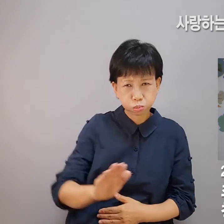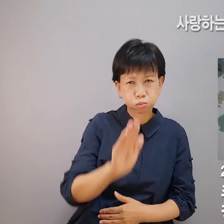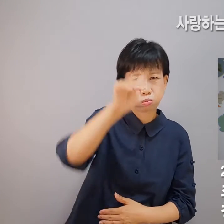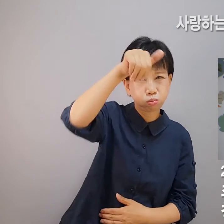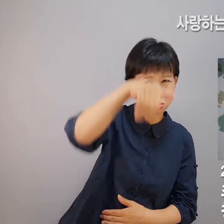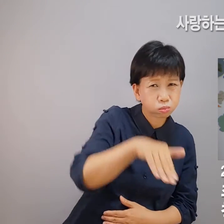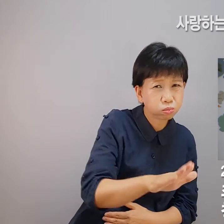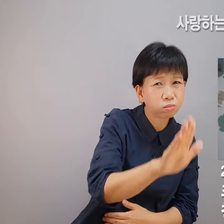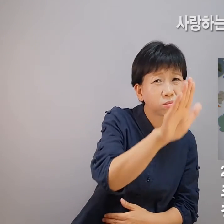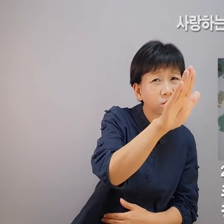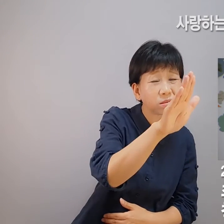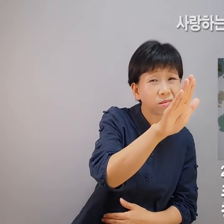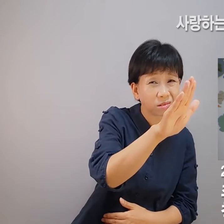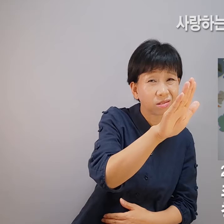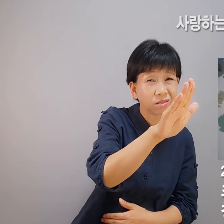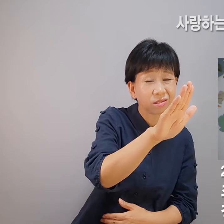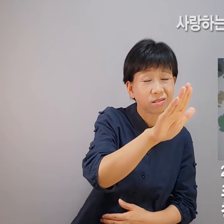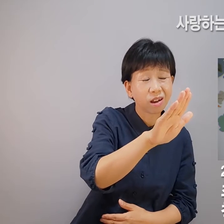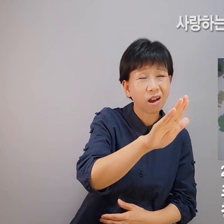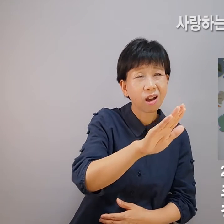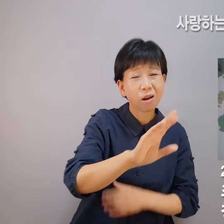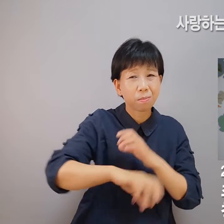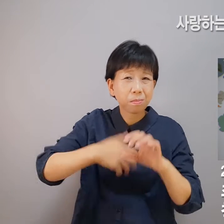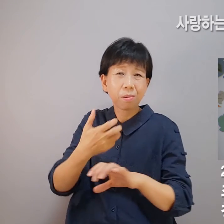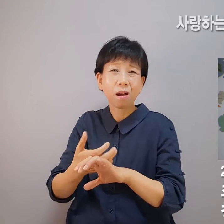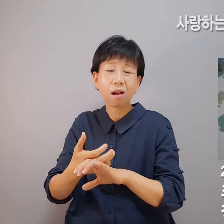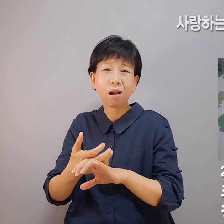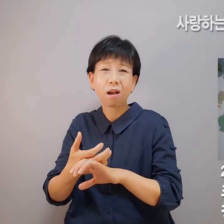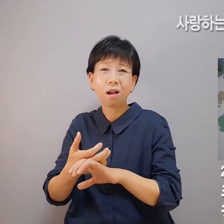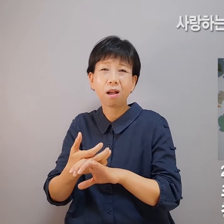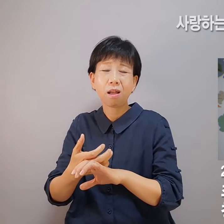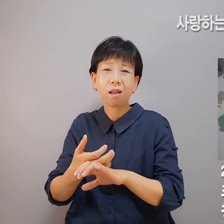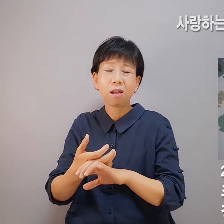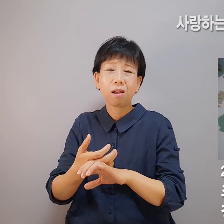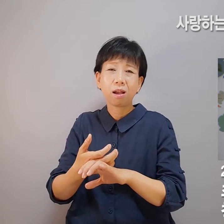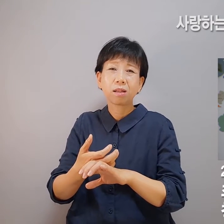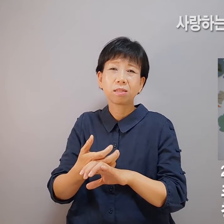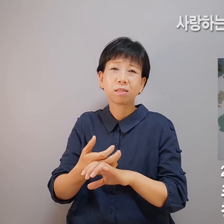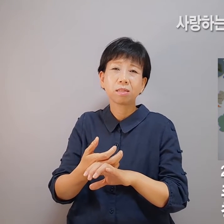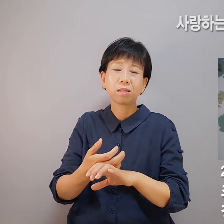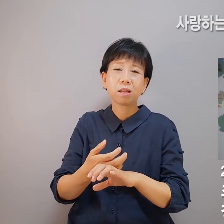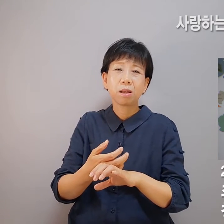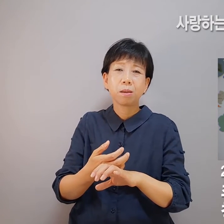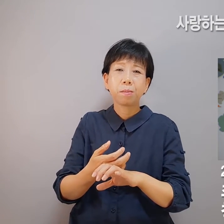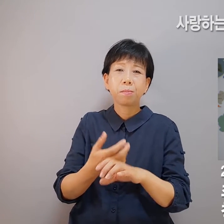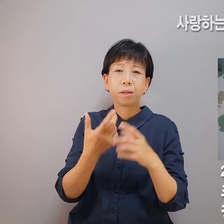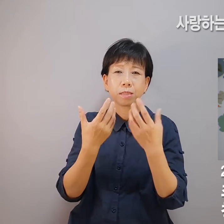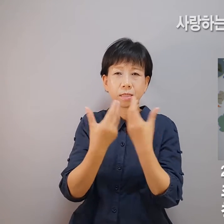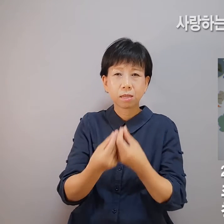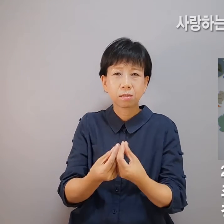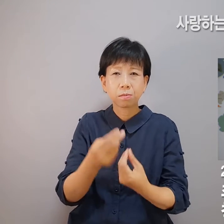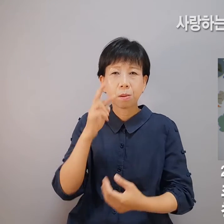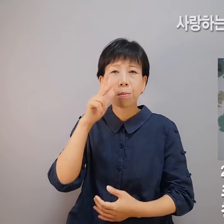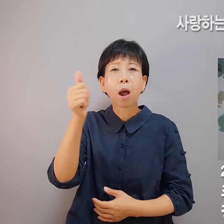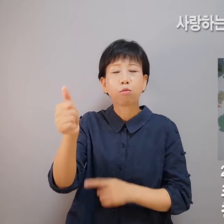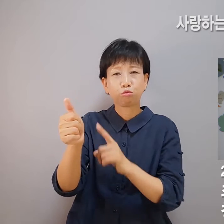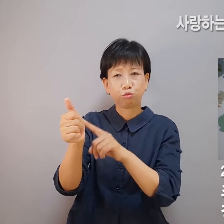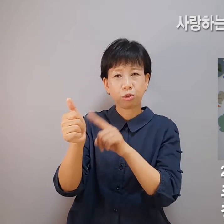회심의 사건이 마치 사도 바울이 다메섹으로 가는 길 위에서 예수님을 만났던 것처럼